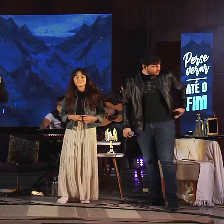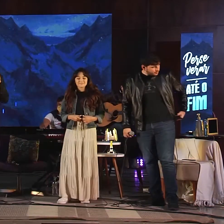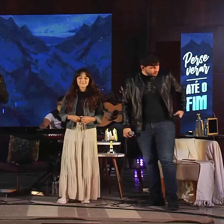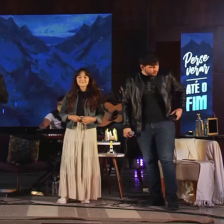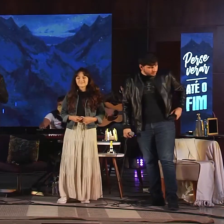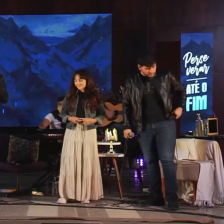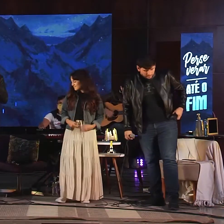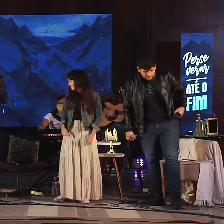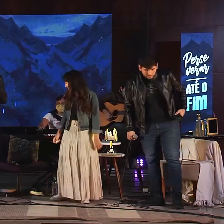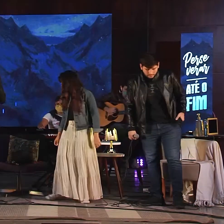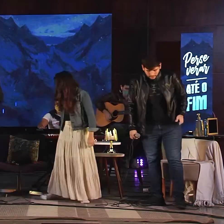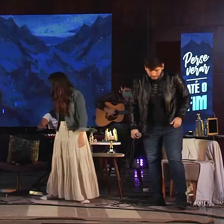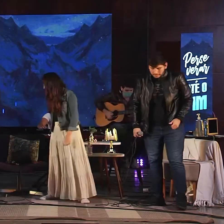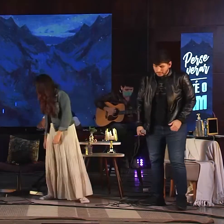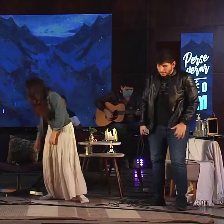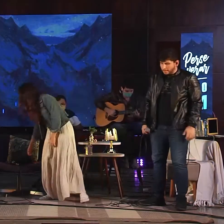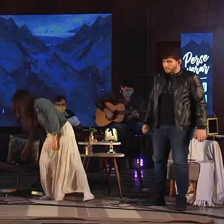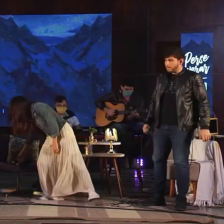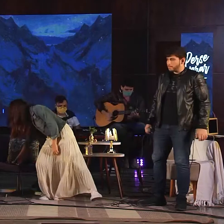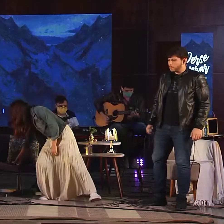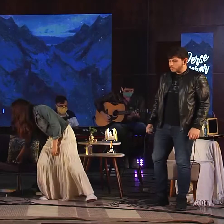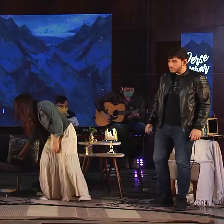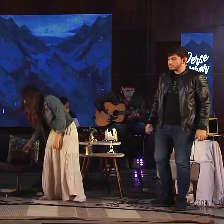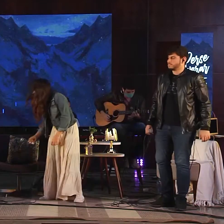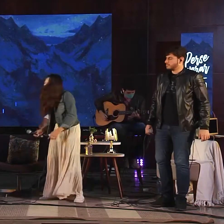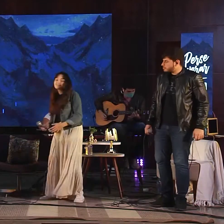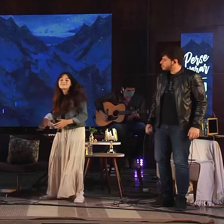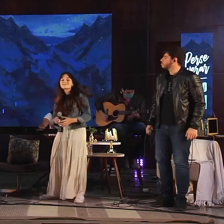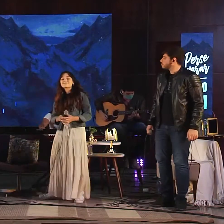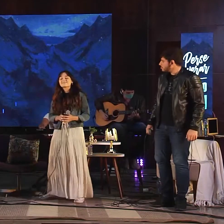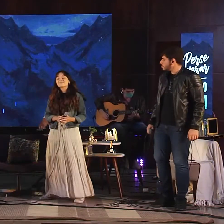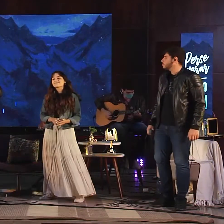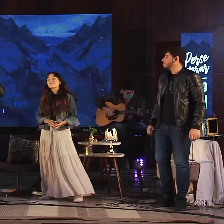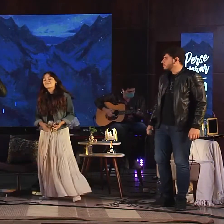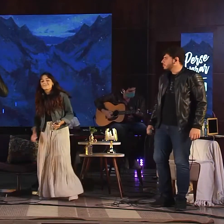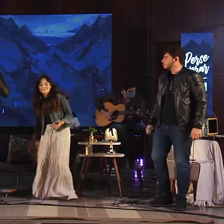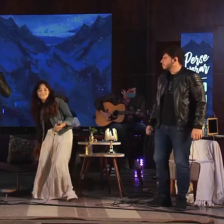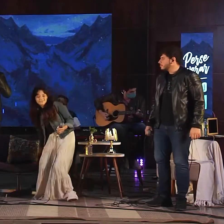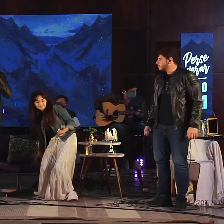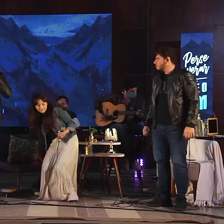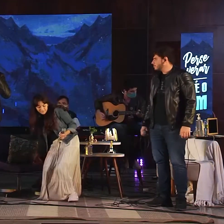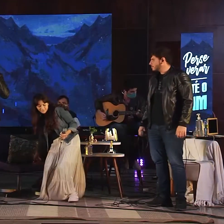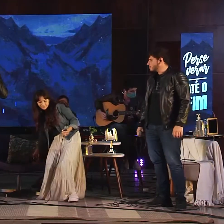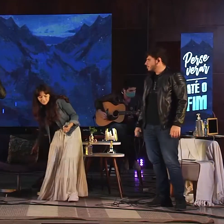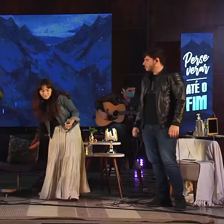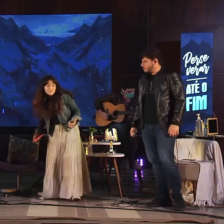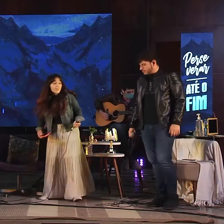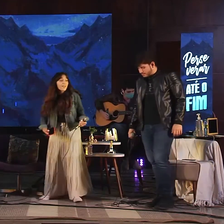Oh,